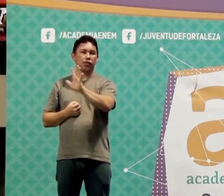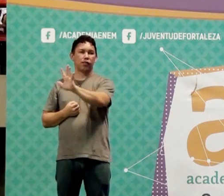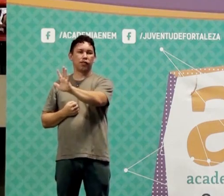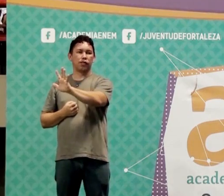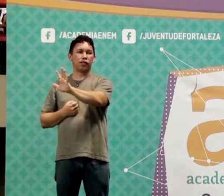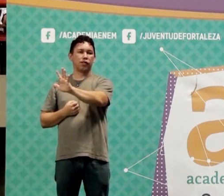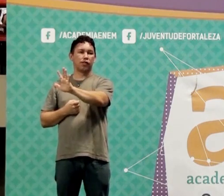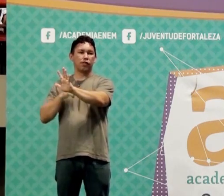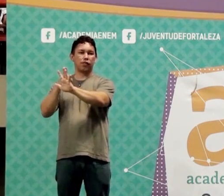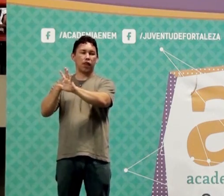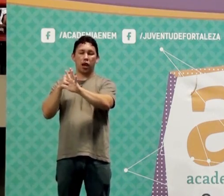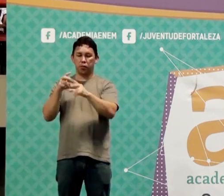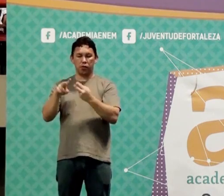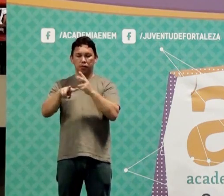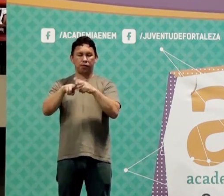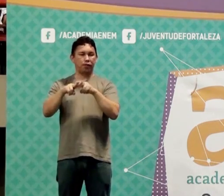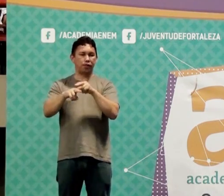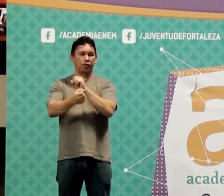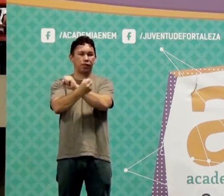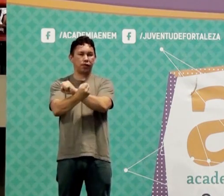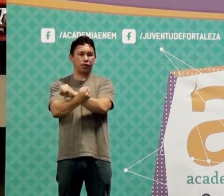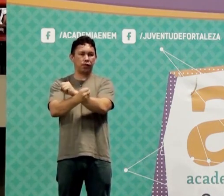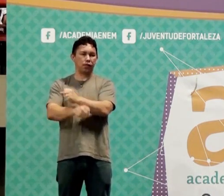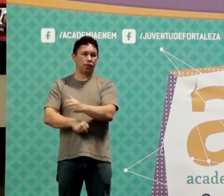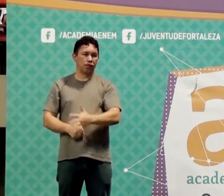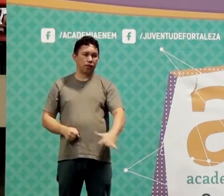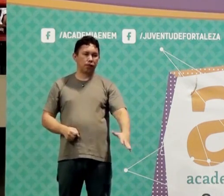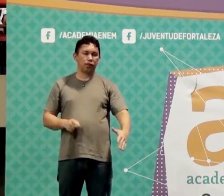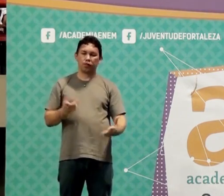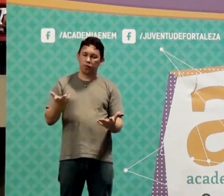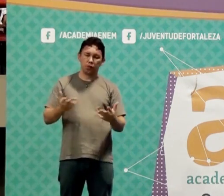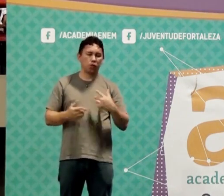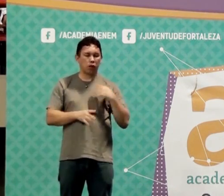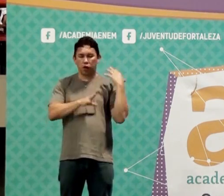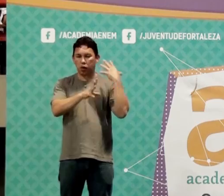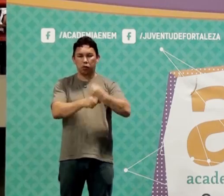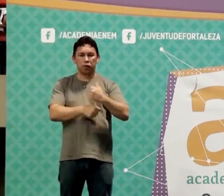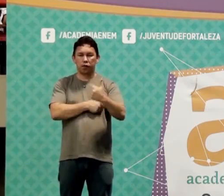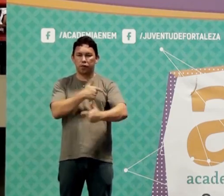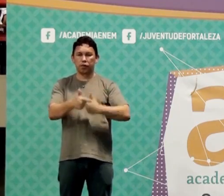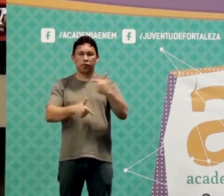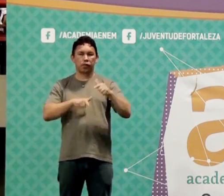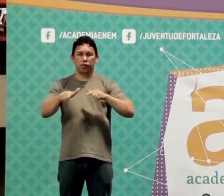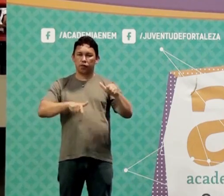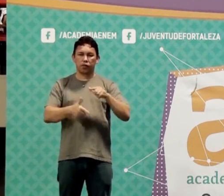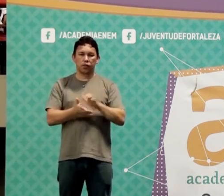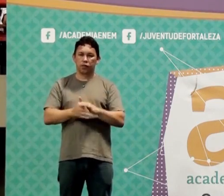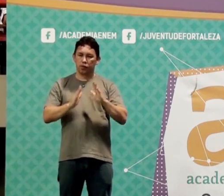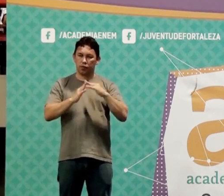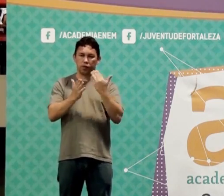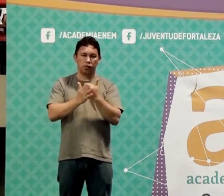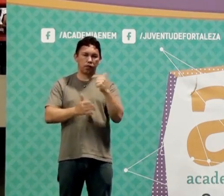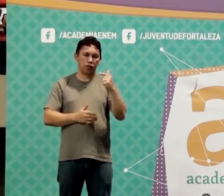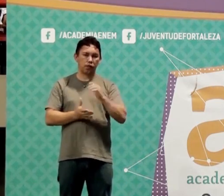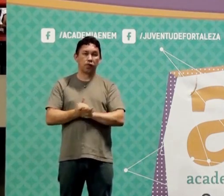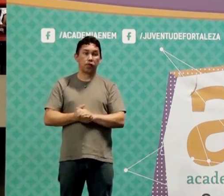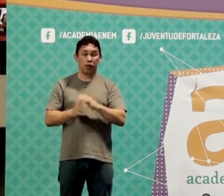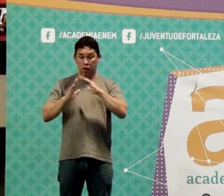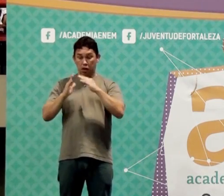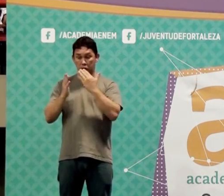Conseguiram? Meu amor, se os adultos, soldados, perderam para os hábitos, acho que os meninos fizeram o quê? Quando os meninos chegaram lá, que os hábitos,